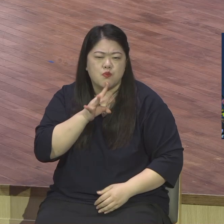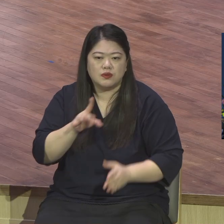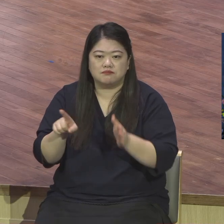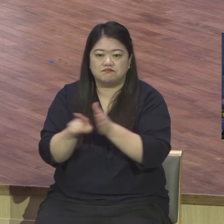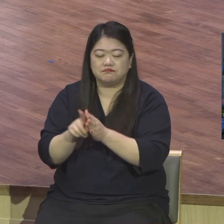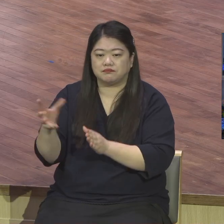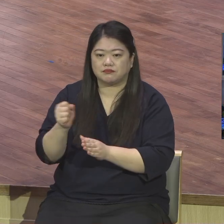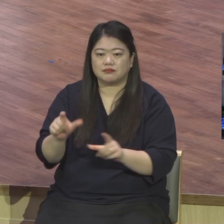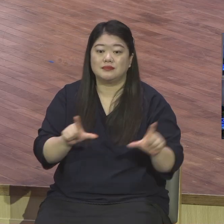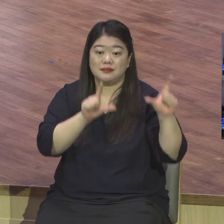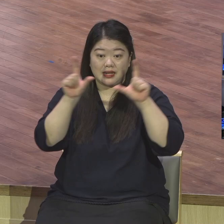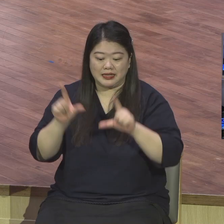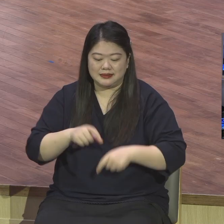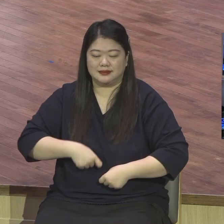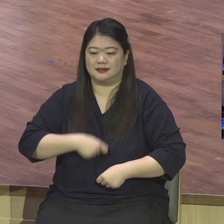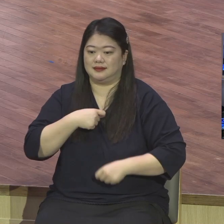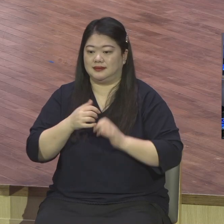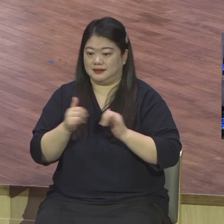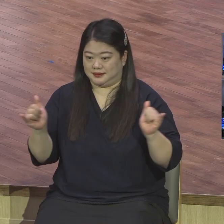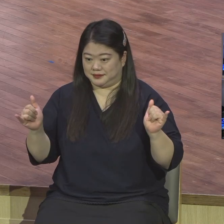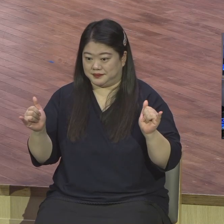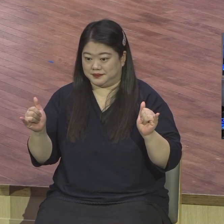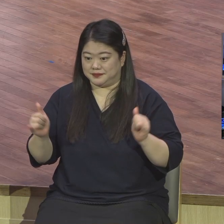10절 봅니다. 무릇